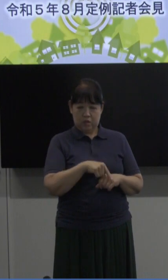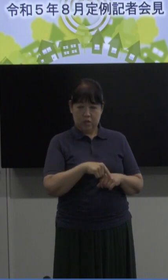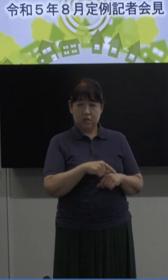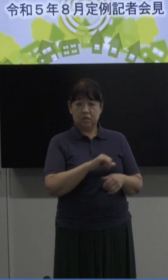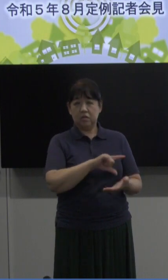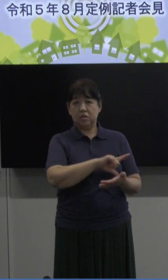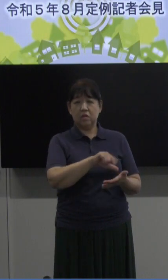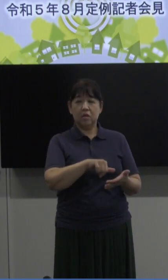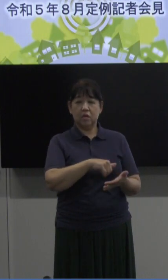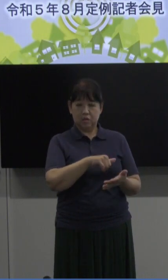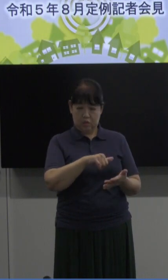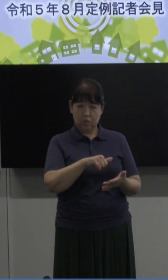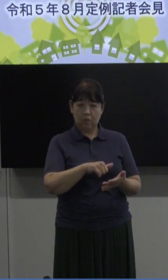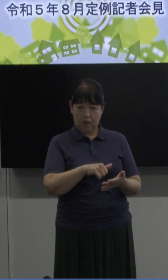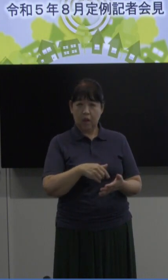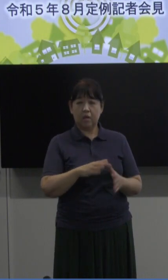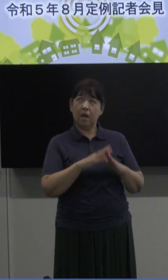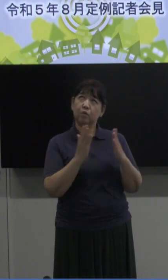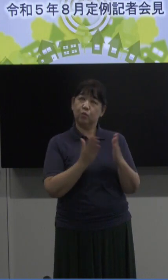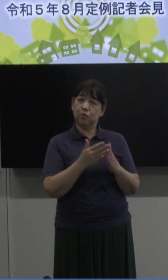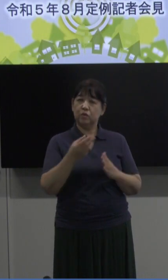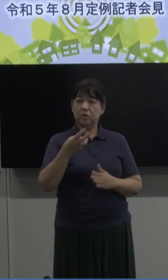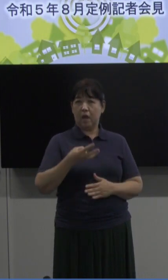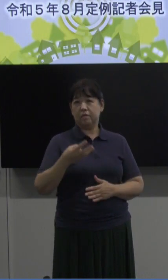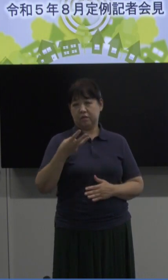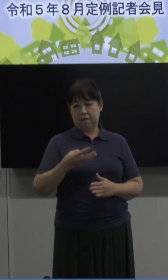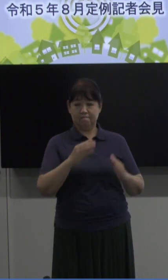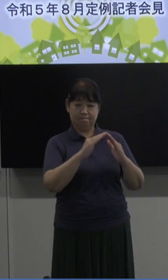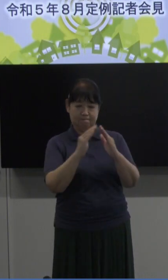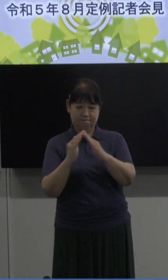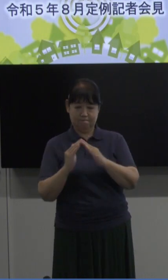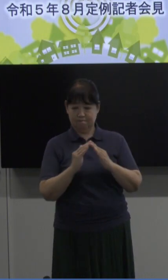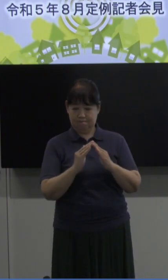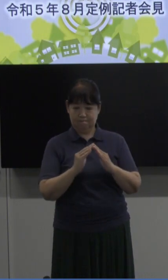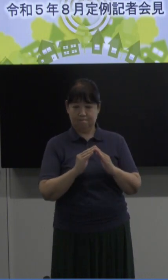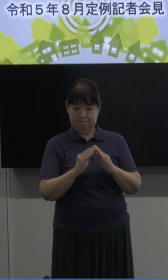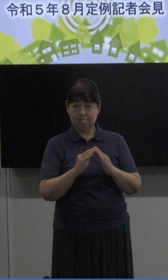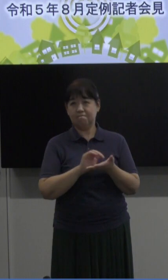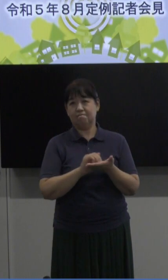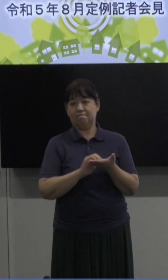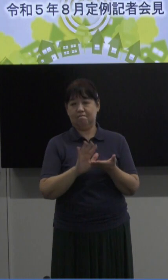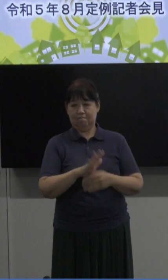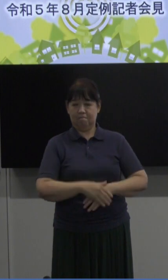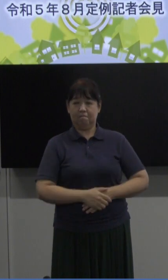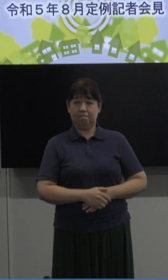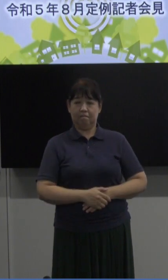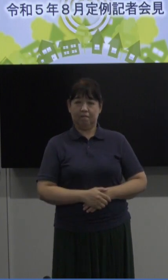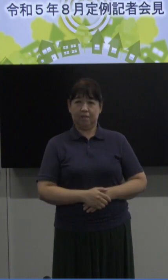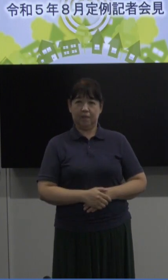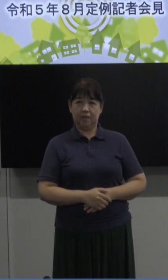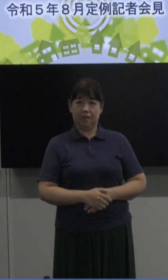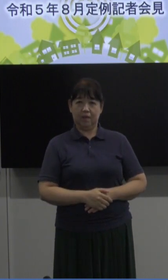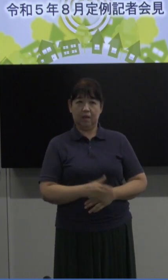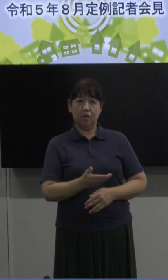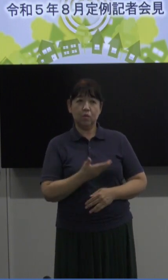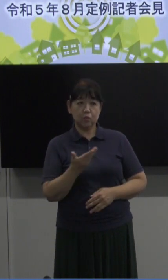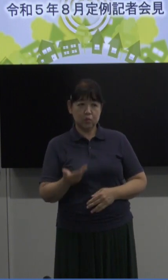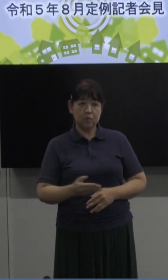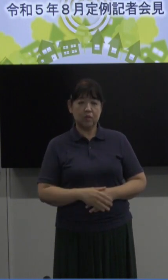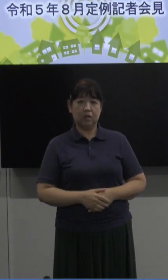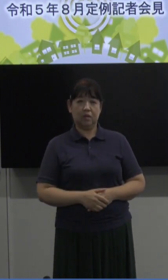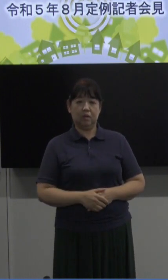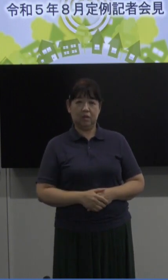。はい、以上でございます。で、次ですね、次お願いいたします。はい、次